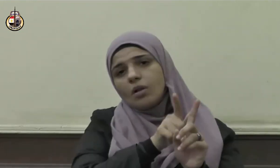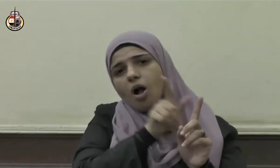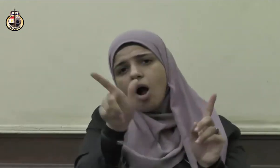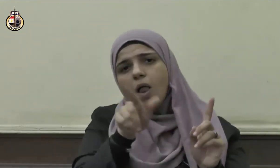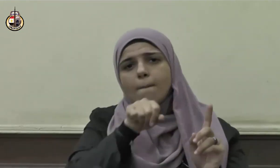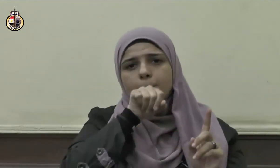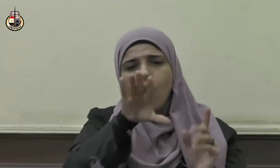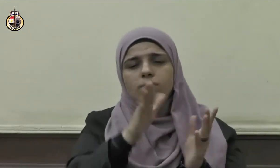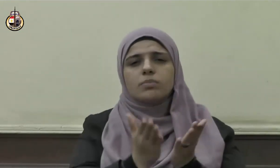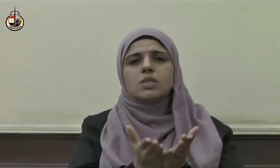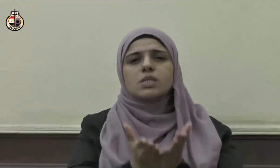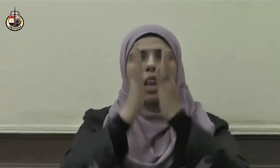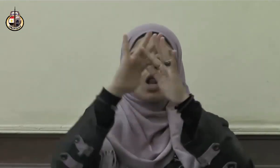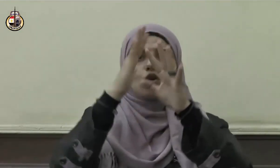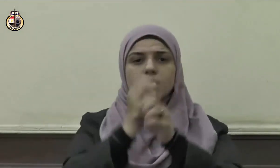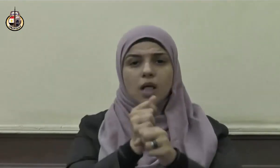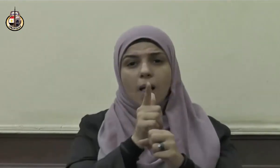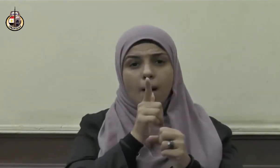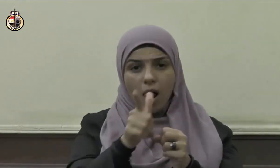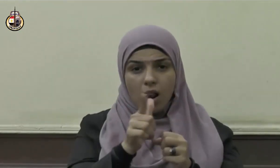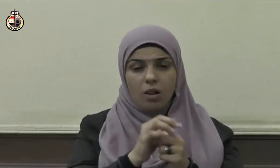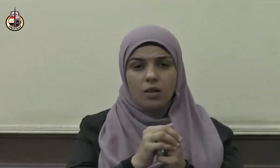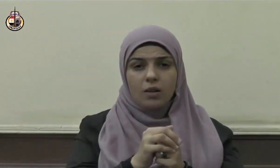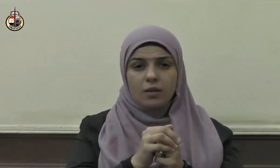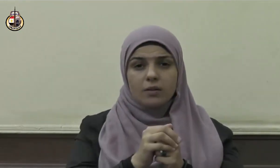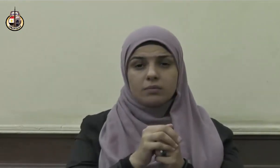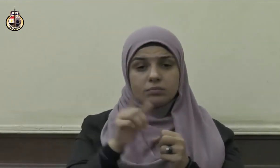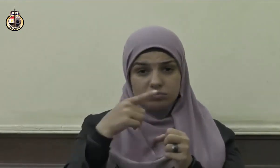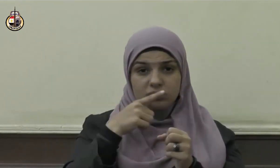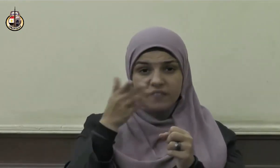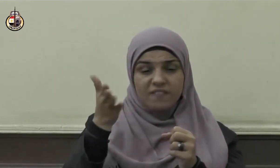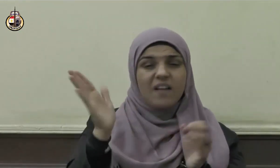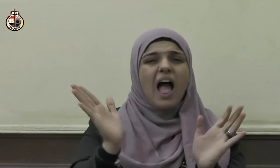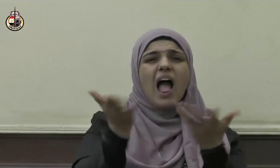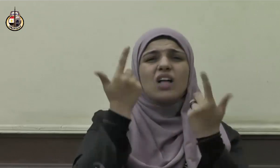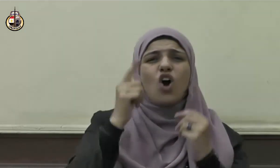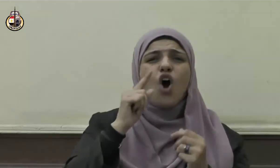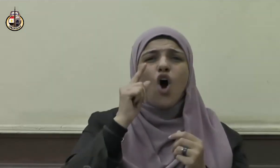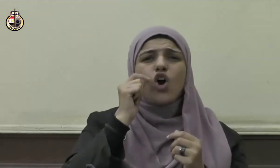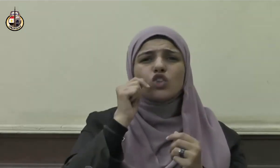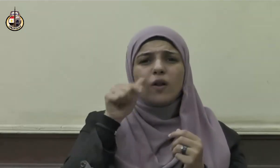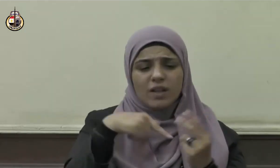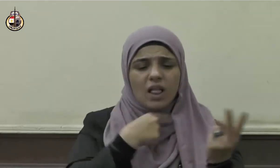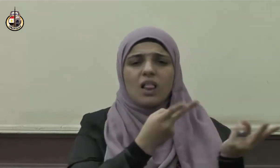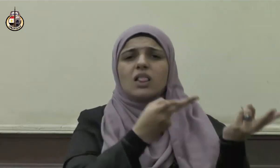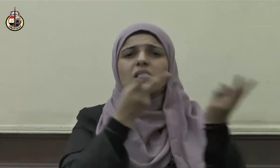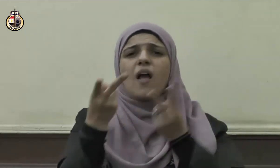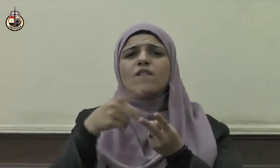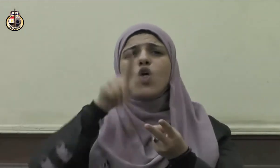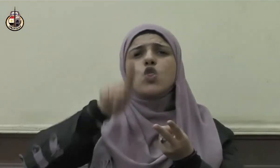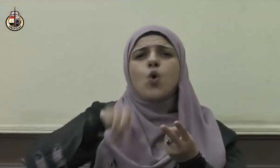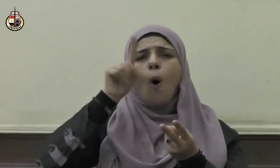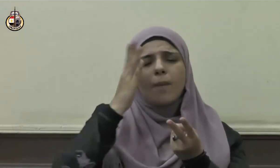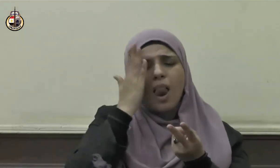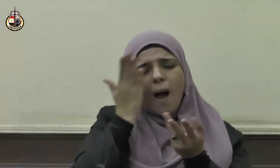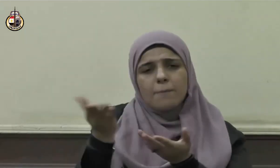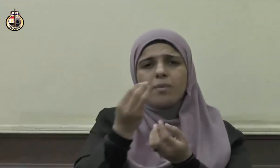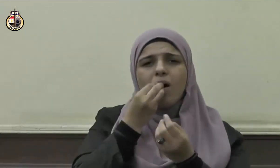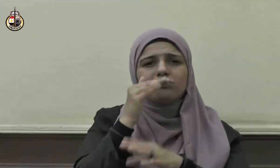صلى الله عليه وسلم ألا رجل يضيفه هذه الليلة يرحمه